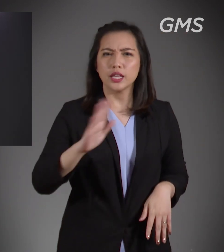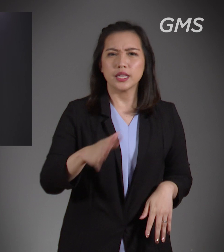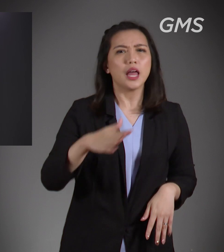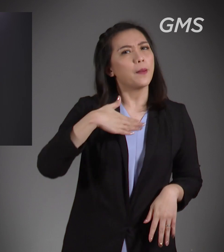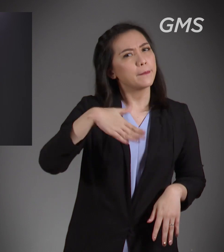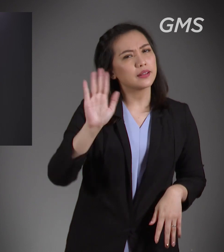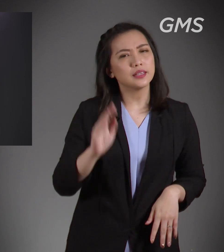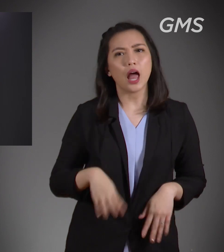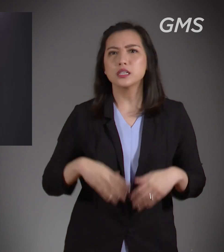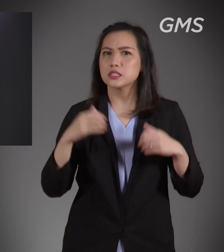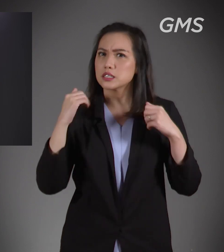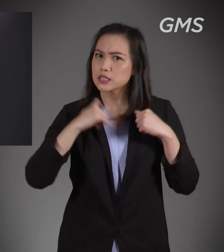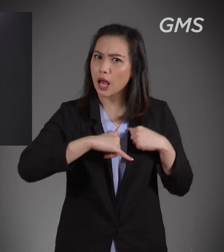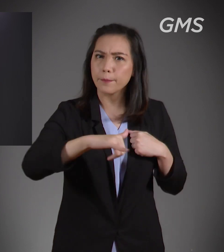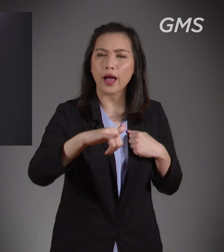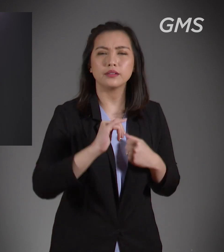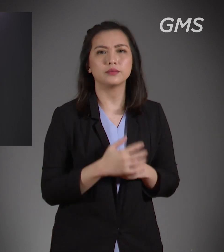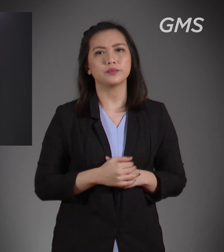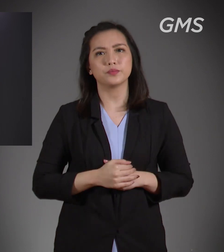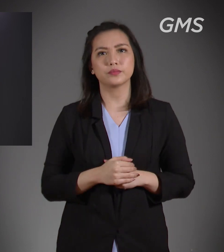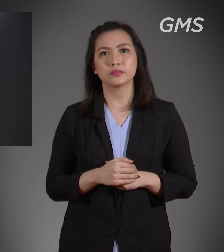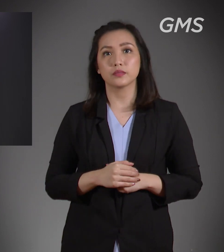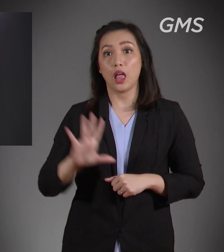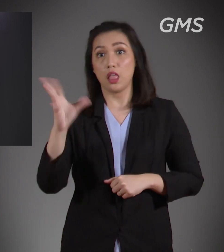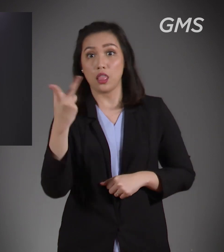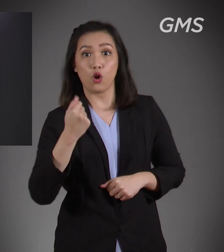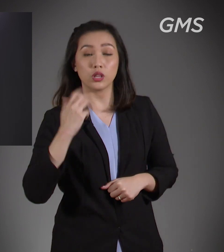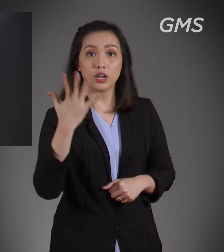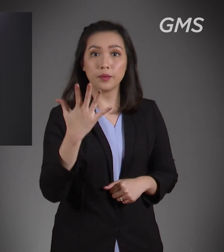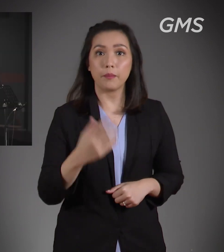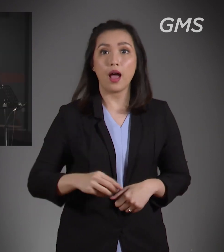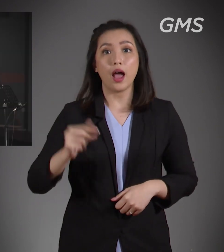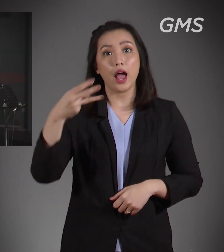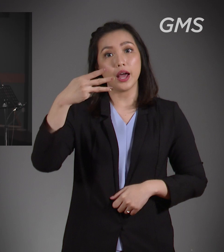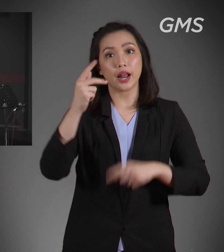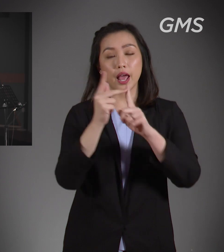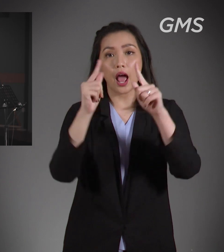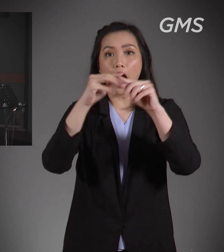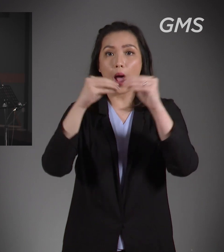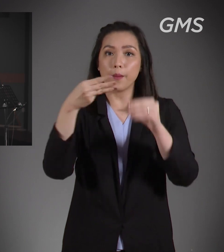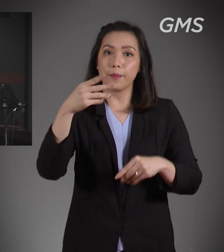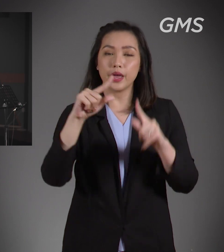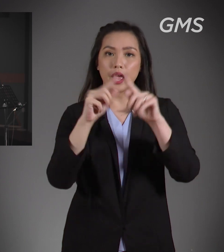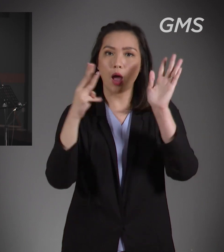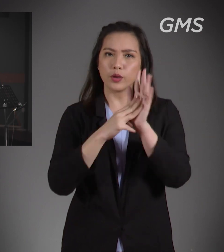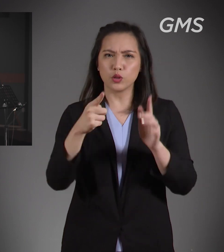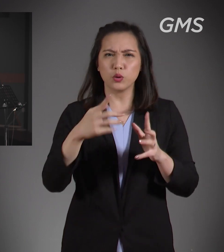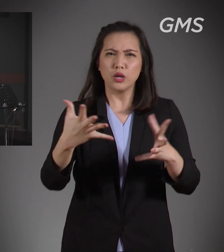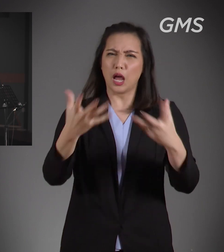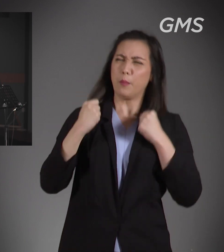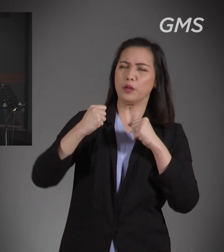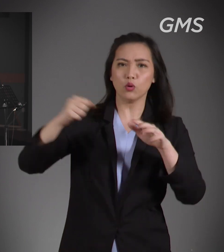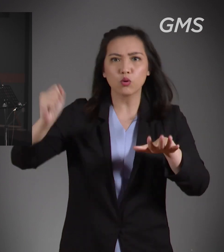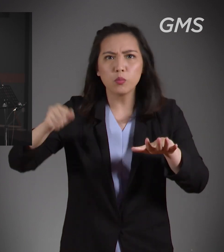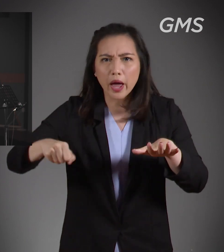terjadi adalah tahun kelima, Rehabeam baru mengalami hukuman. Jadi jangan nunggu sampai yang namanya dosa